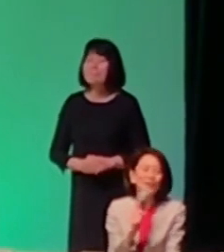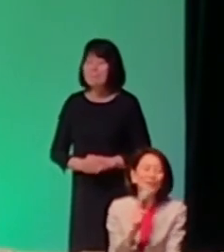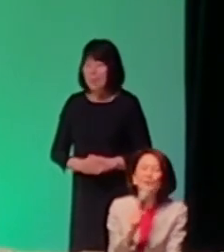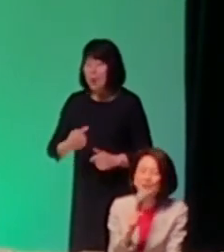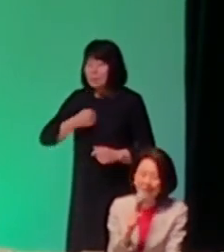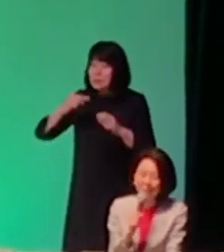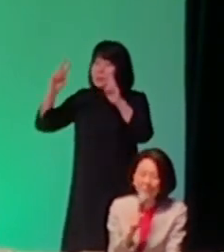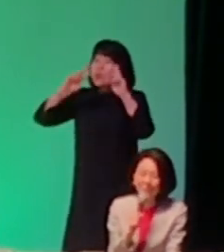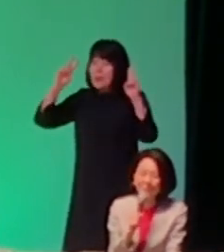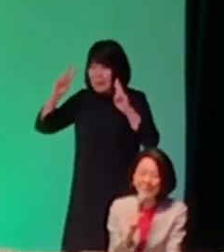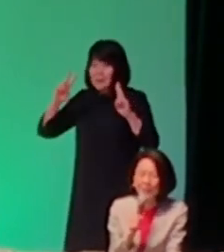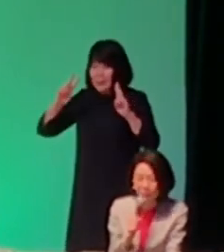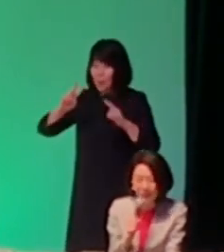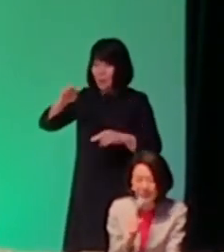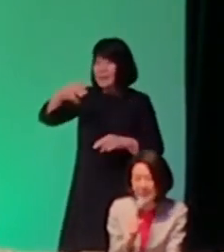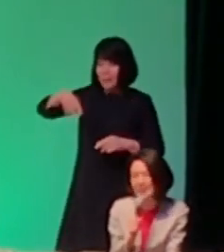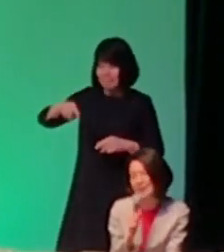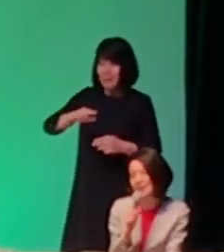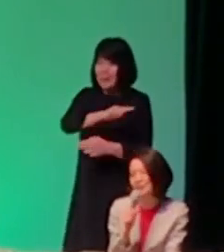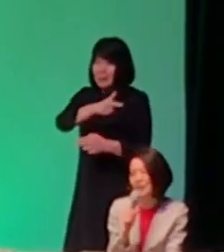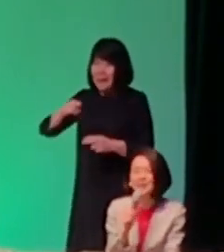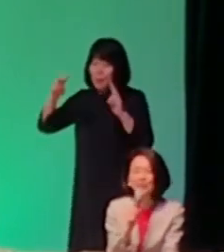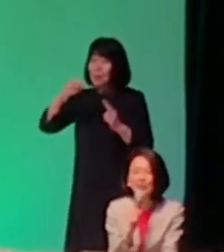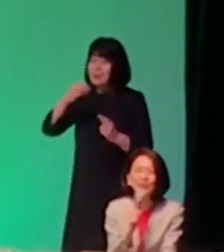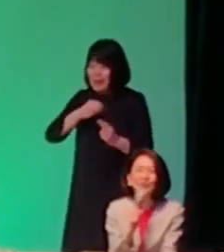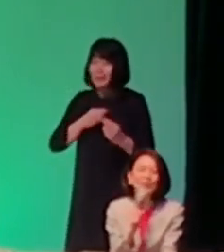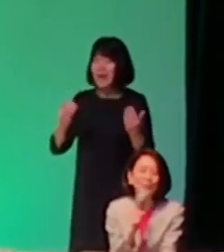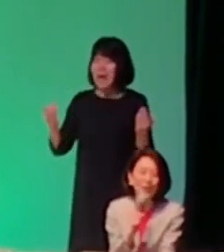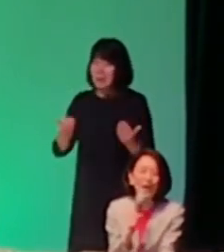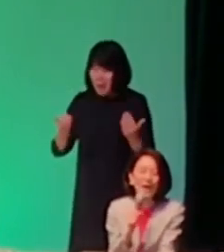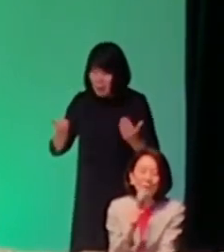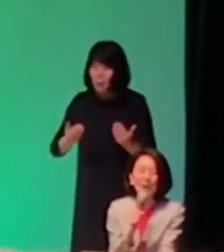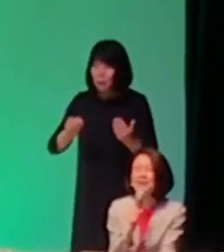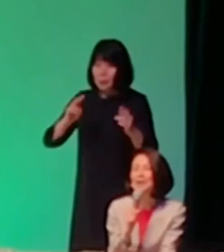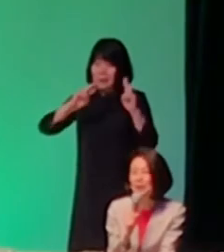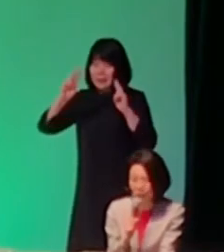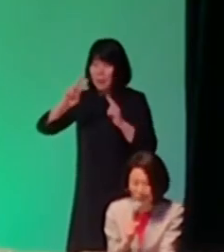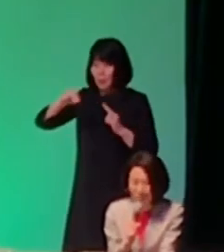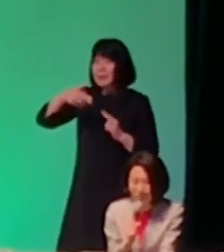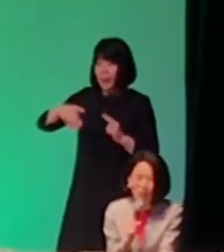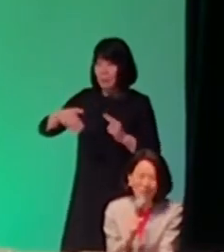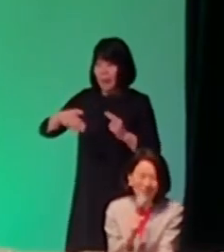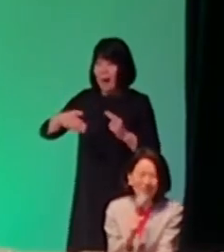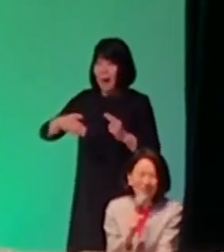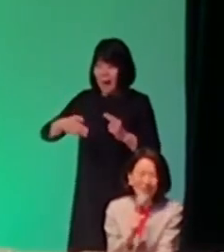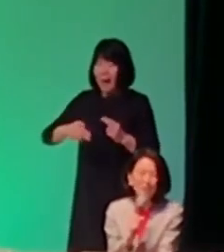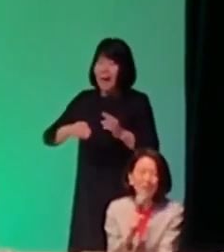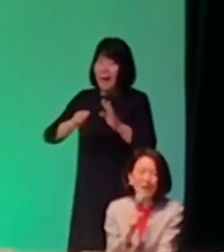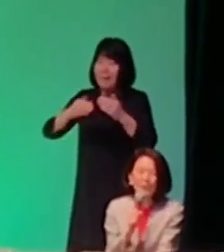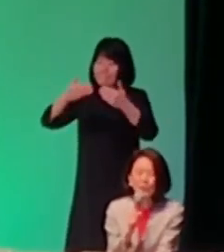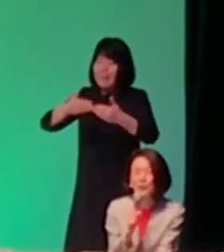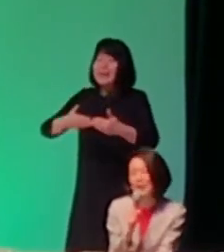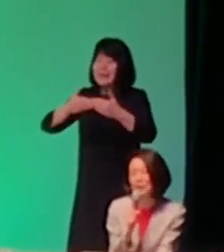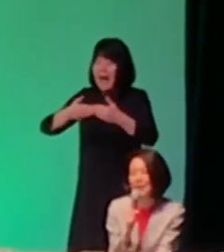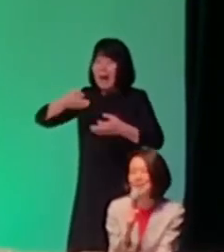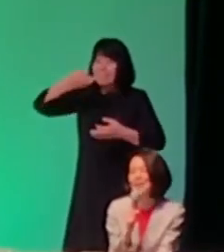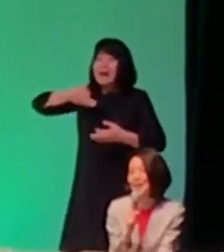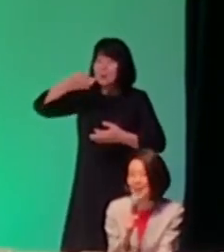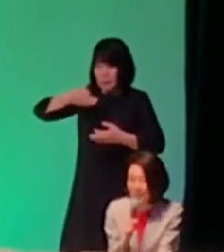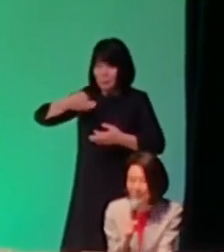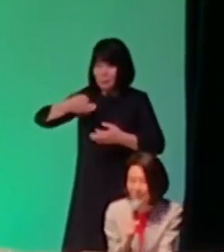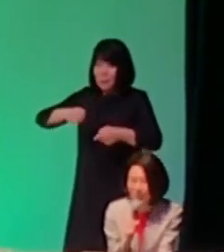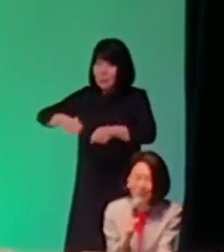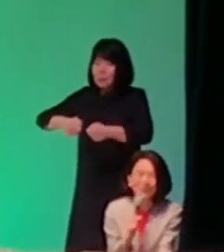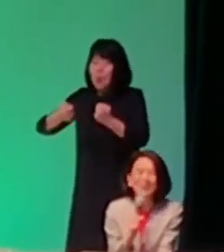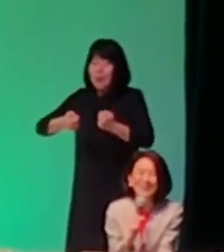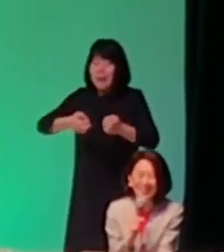弊社の企業理念、多様な社員が働く弊社の企業理念はバリアバリューと言います。意味は障害を価値へ